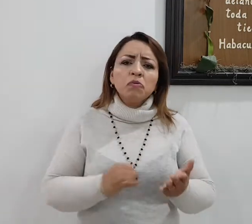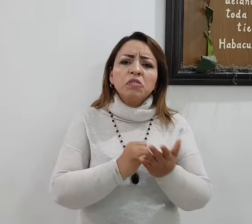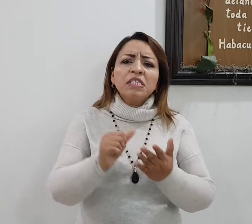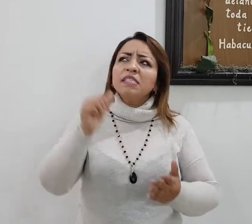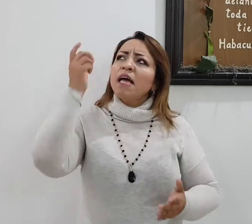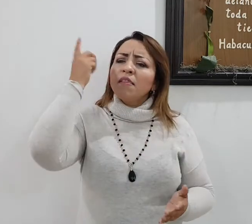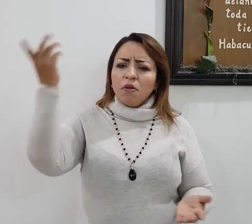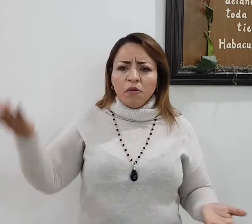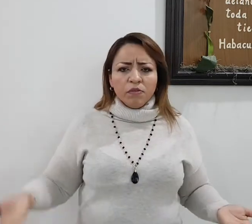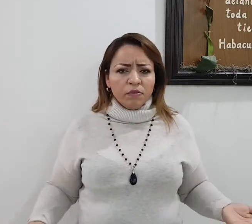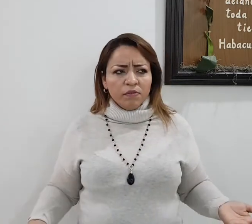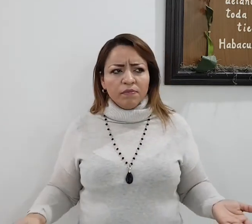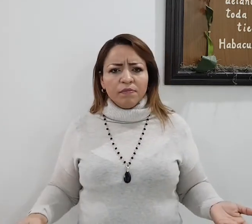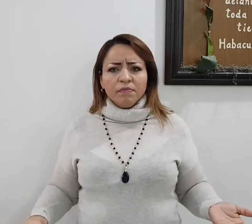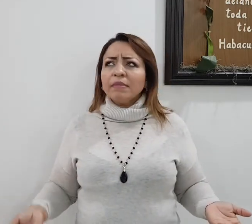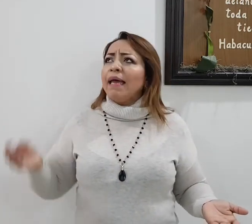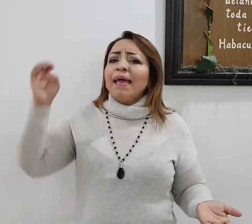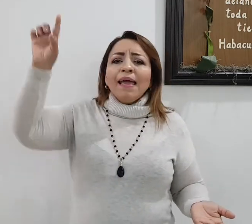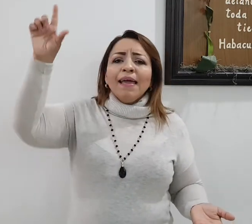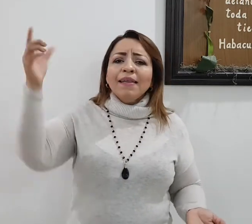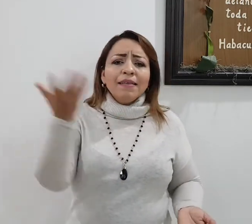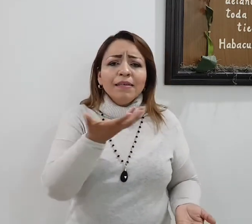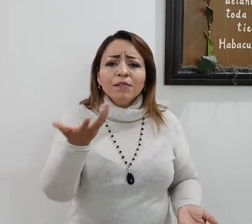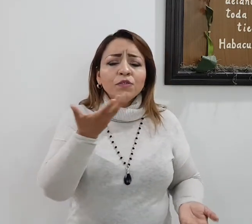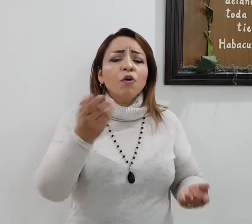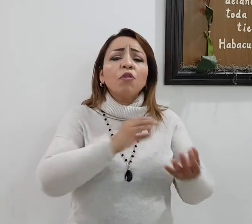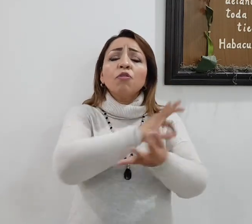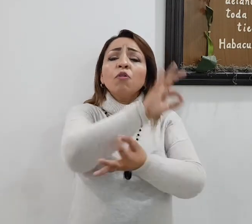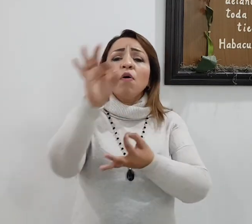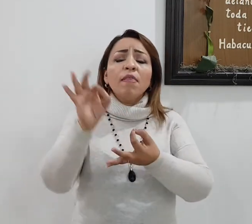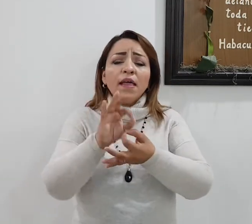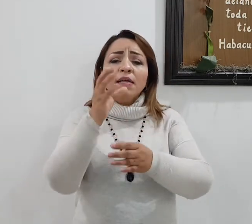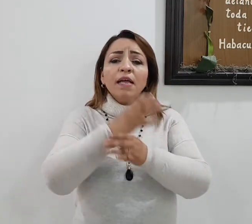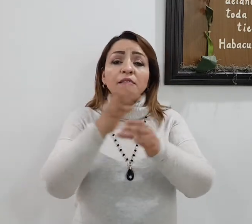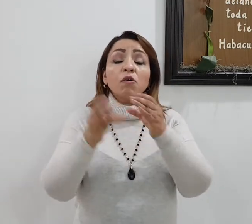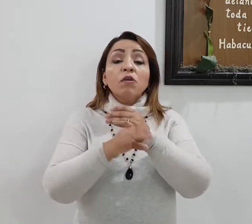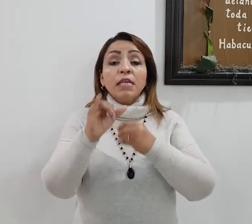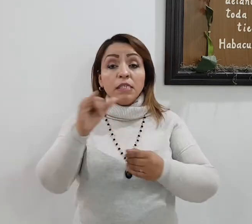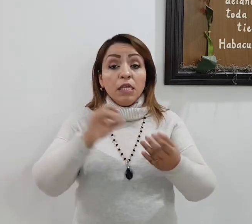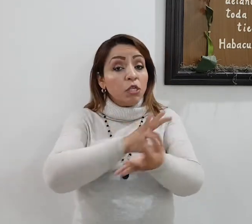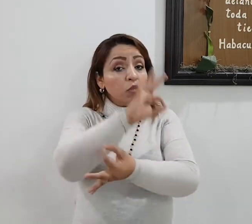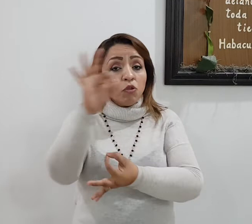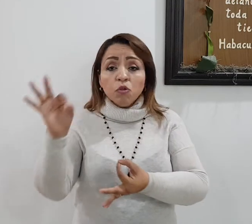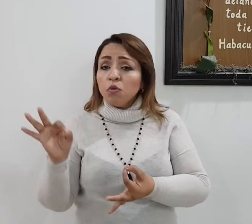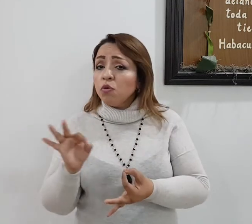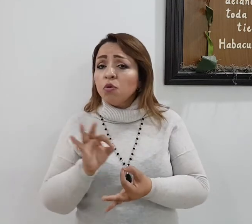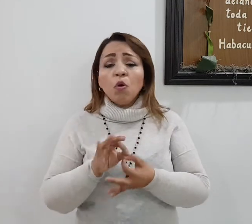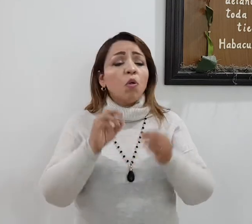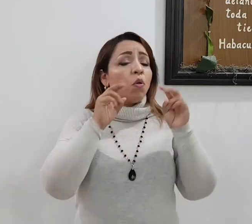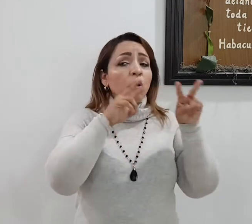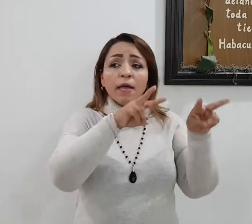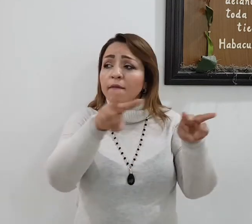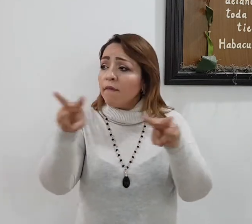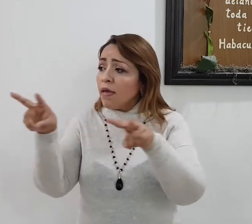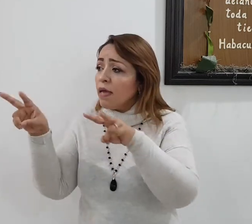inteligencia? Él hizo todas las cosas, hermanos, y todo lo que vemos Él lo hizo. A los ojos de Dios, las naciones,